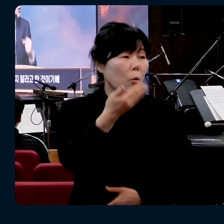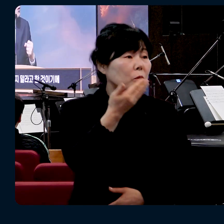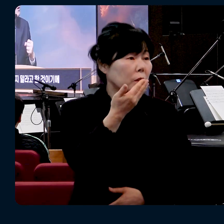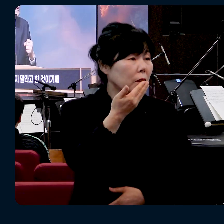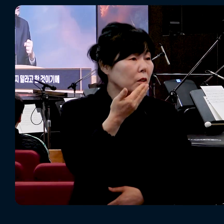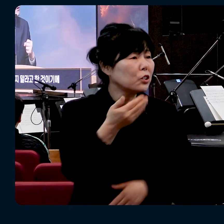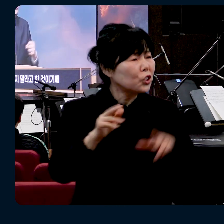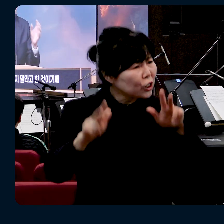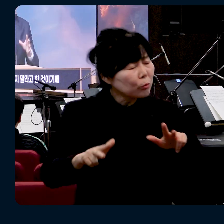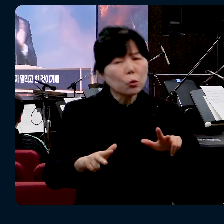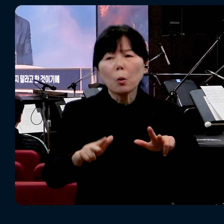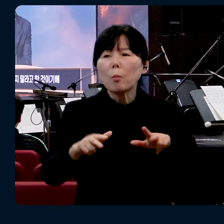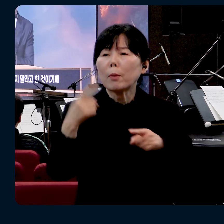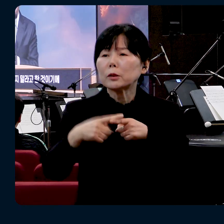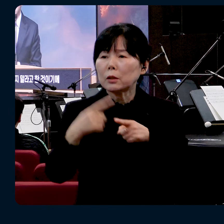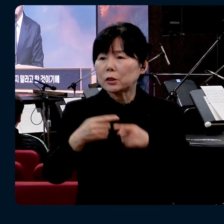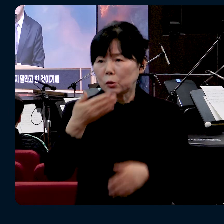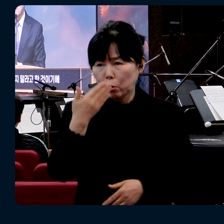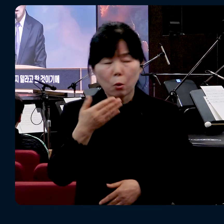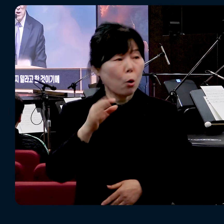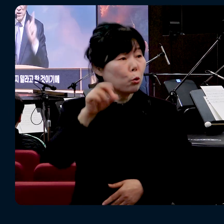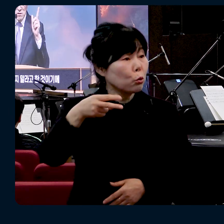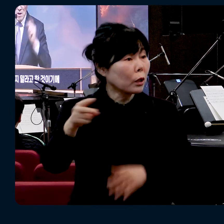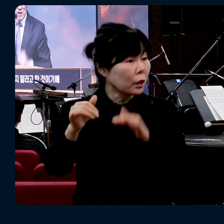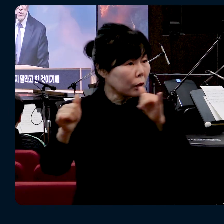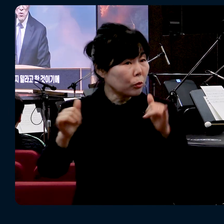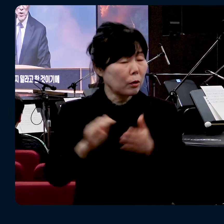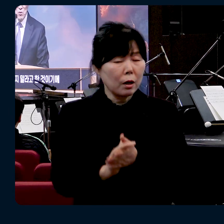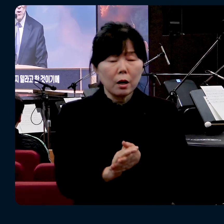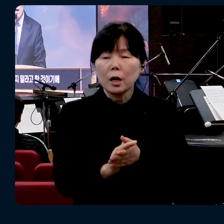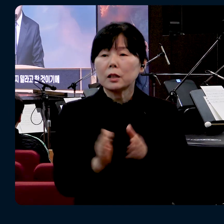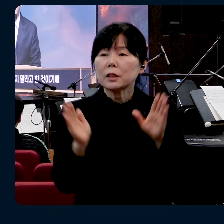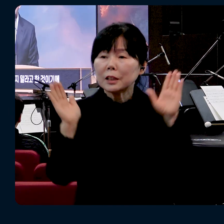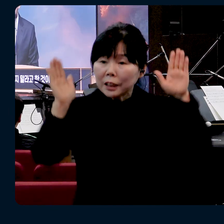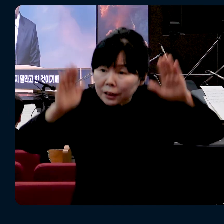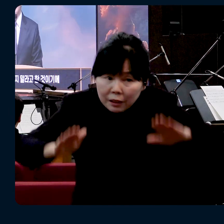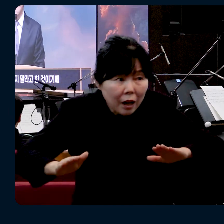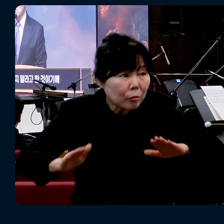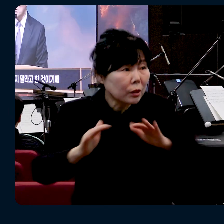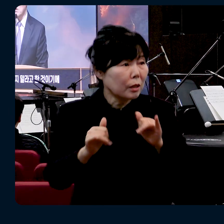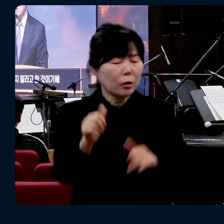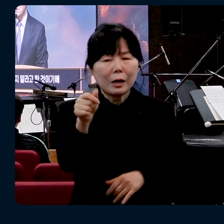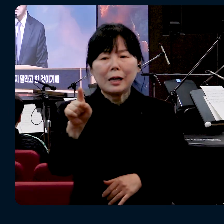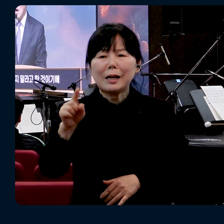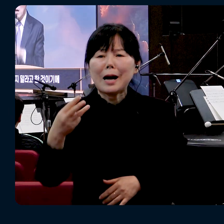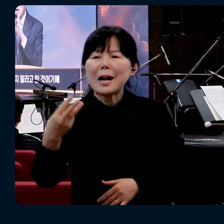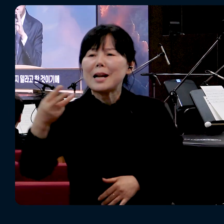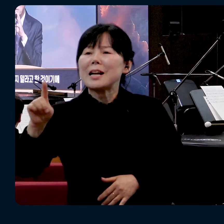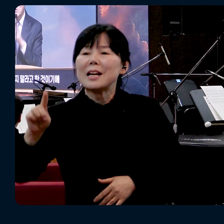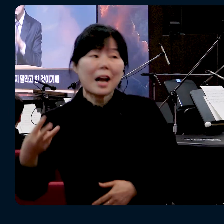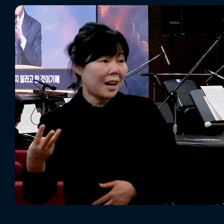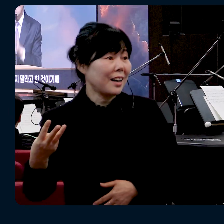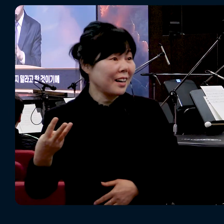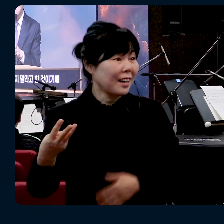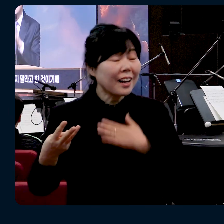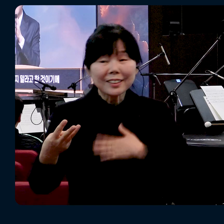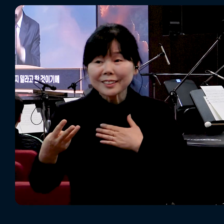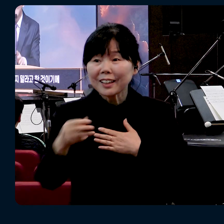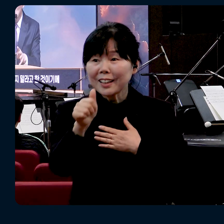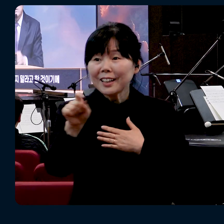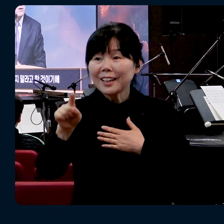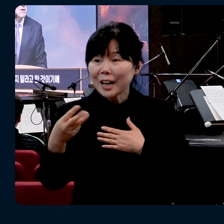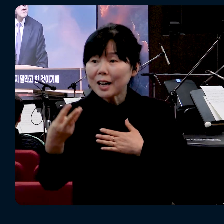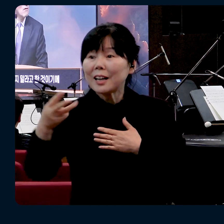허용된 것만 먹어요. 그리고 그렇지 않은 걸 거부하죠. 이슬람 같은 경우에도 할랄이라고 그래서 할랄이란 말도 역시